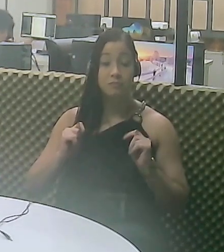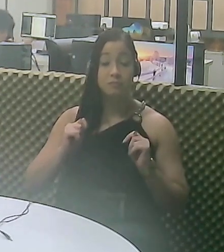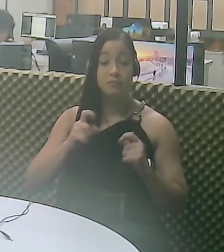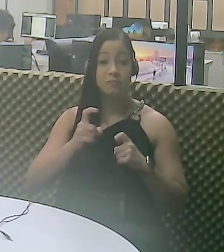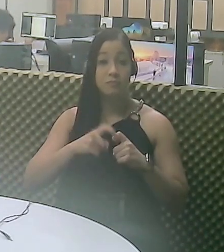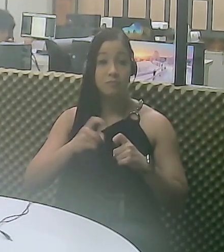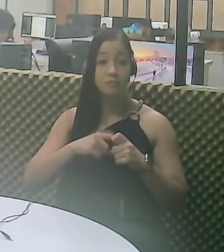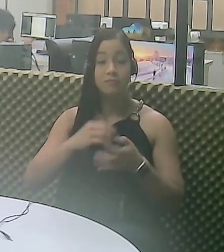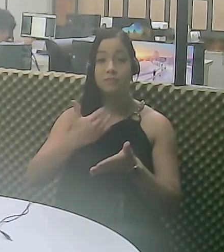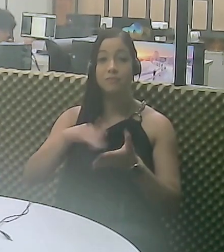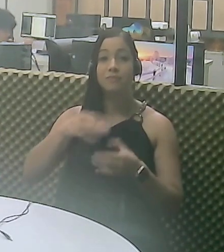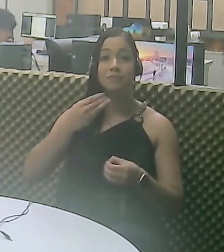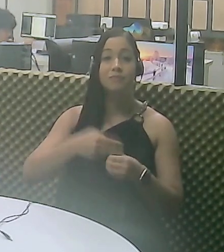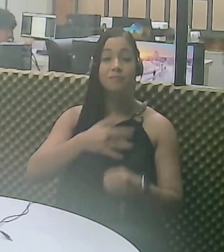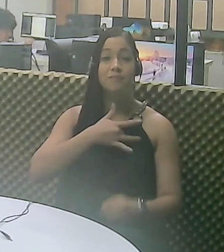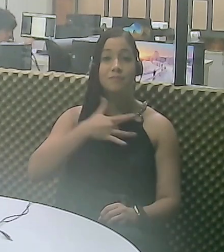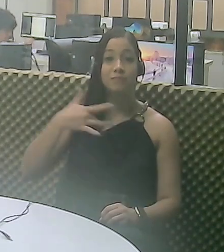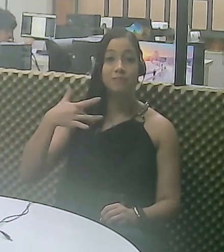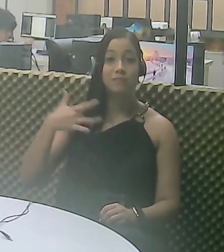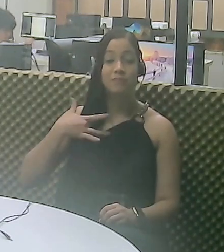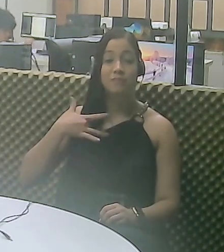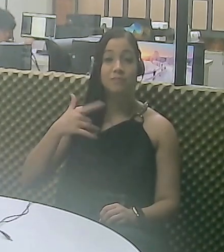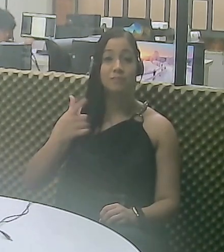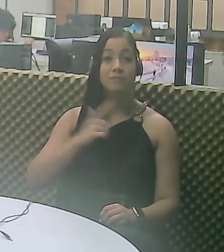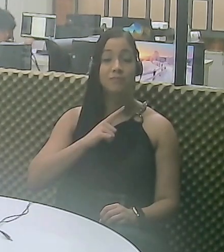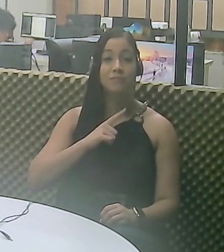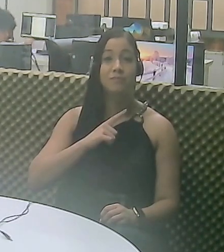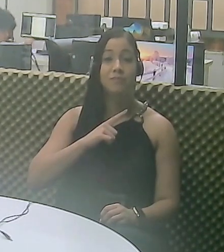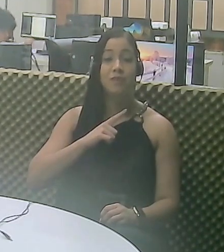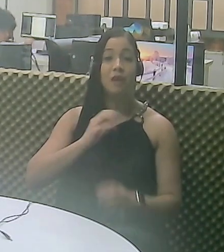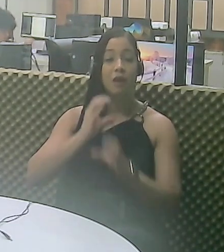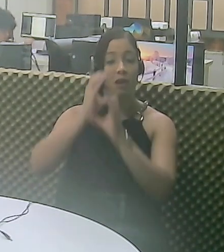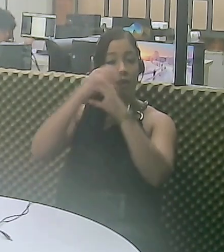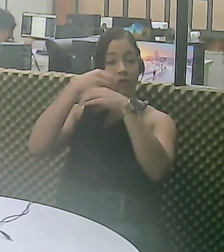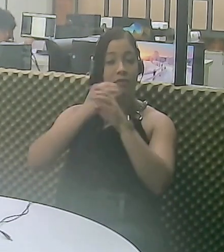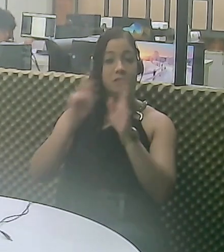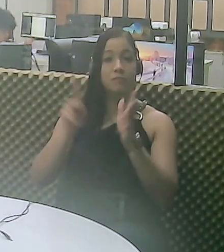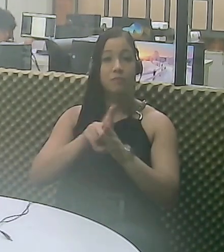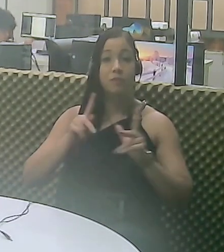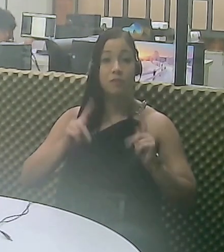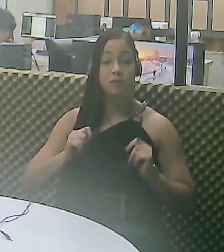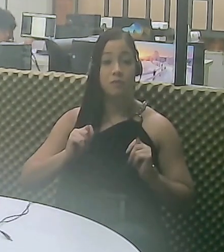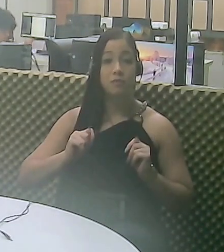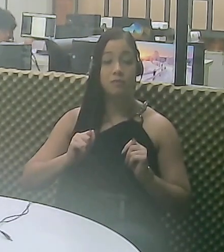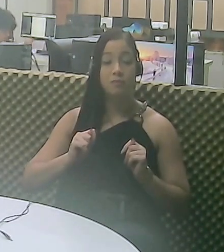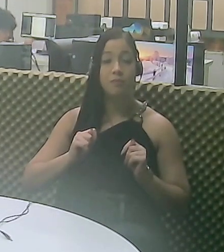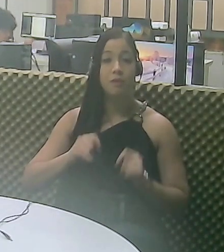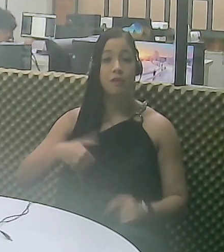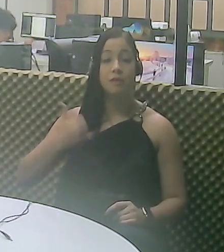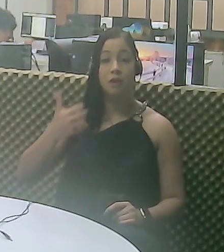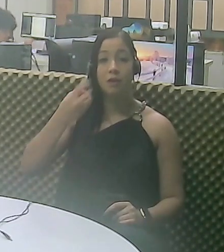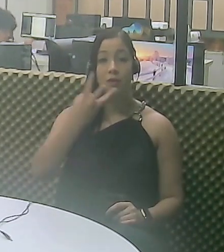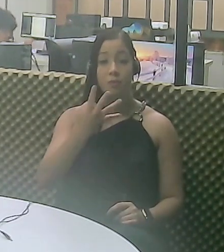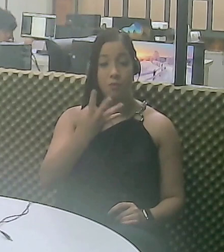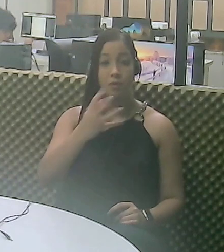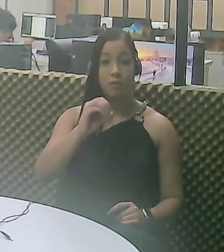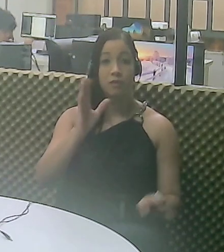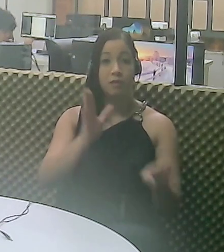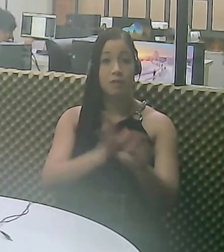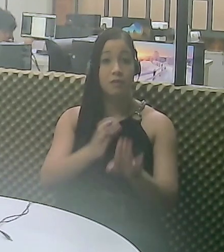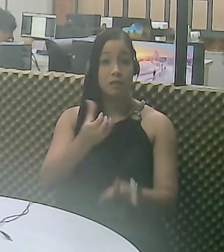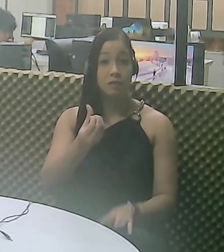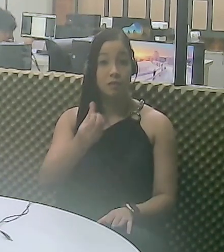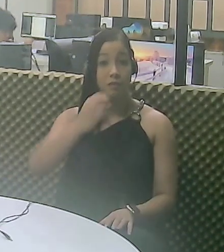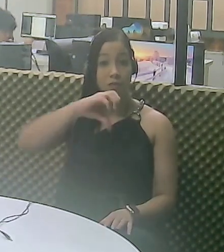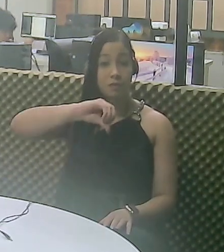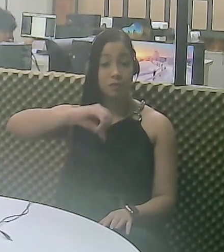a Secretaria Municipal de Saúde oferta mamografia de rastreamento às mulheres com idade entre 40